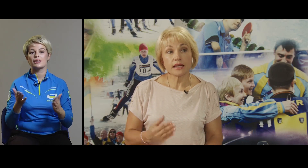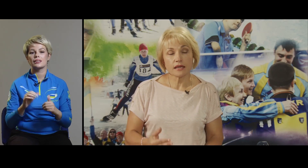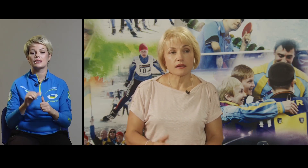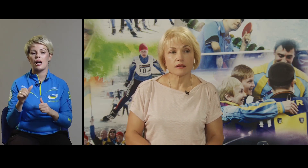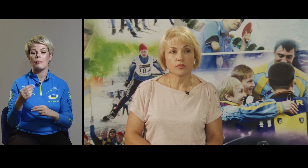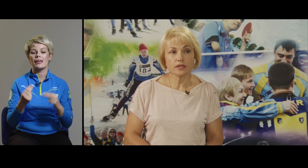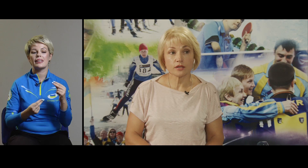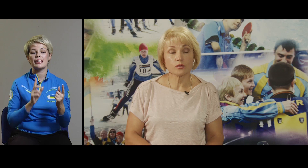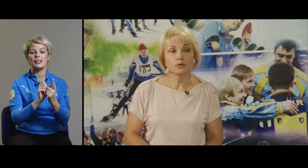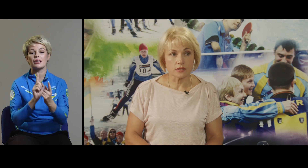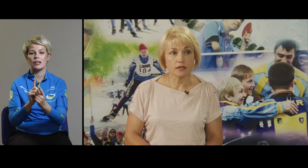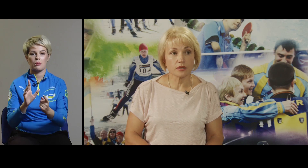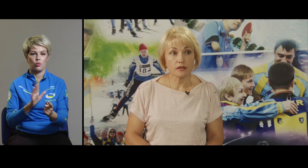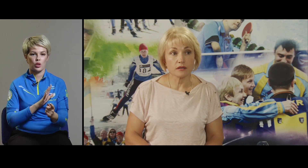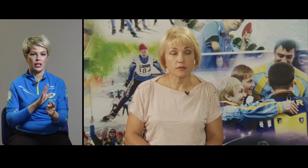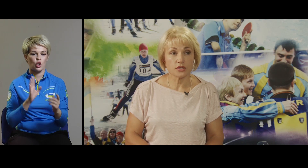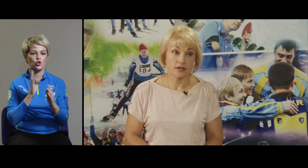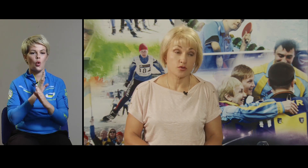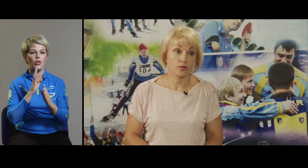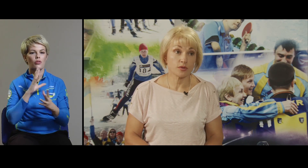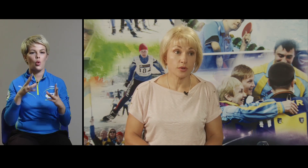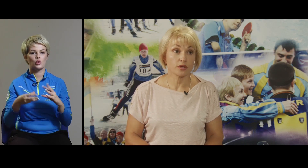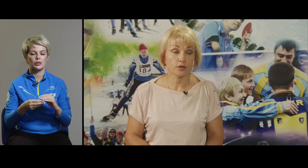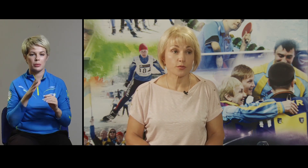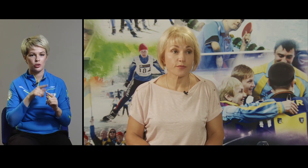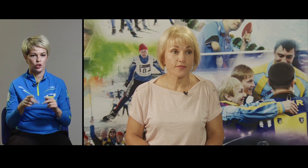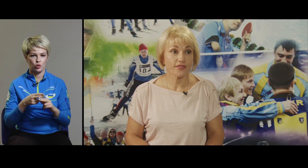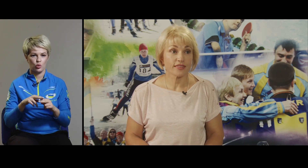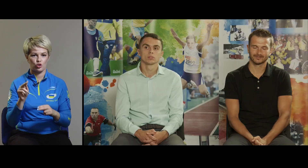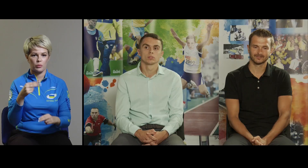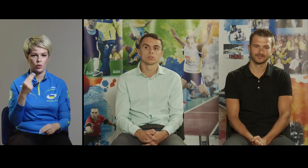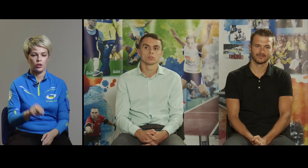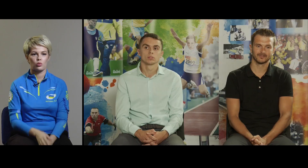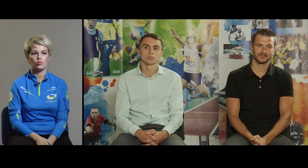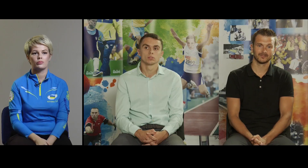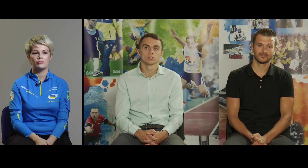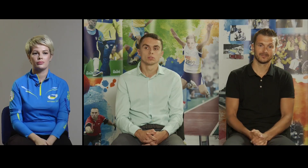саме ігри були доленосними під час цього чемпіонату?